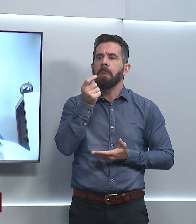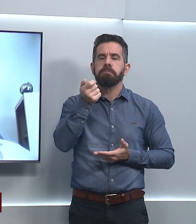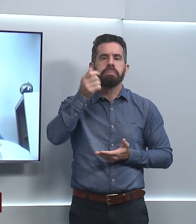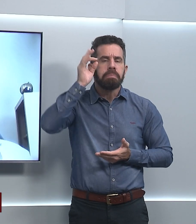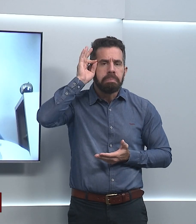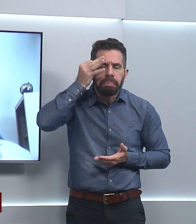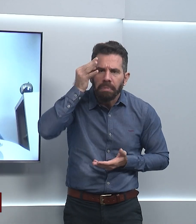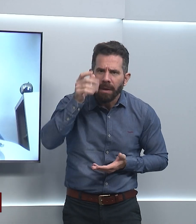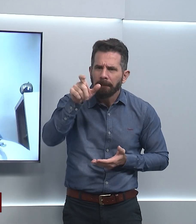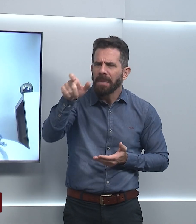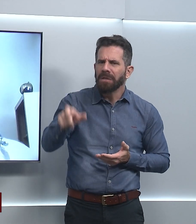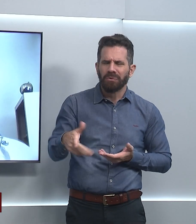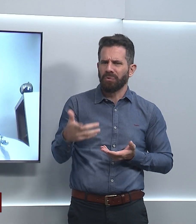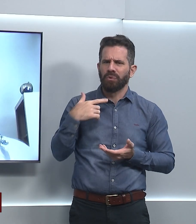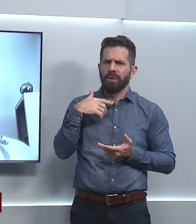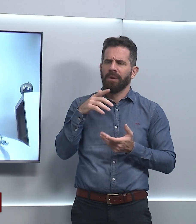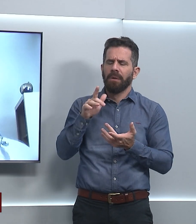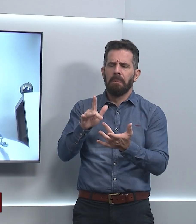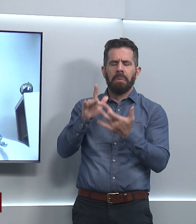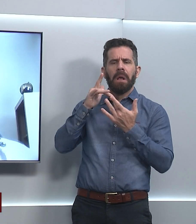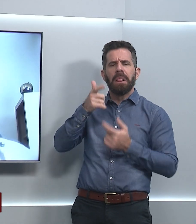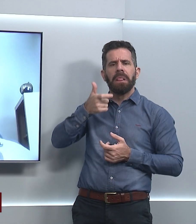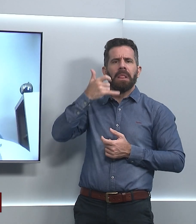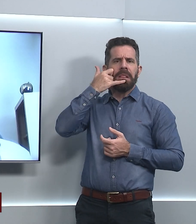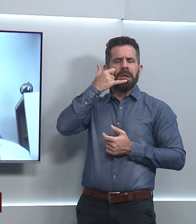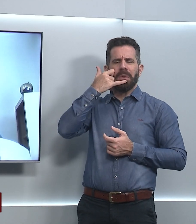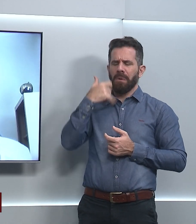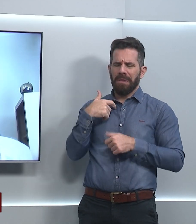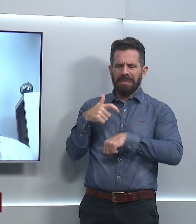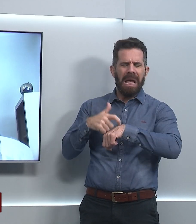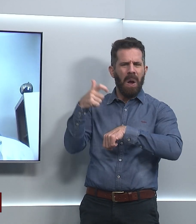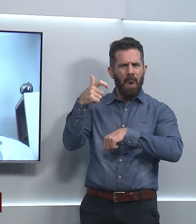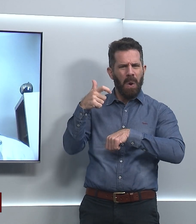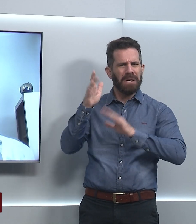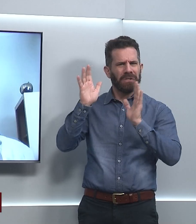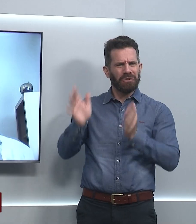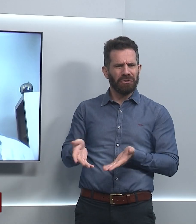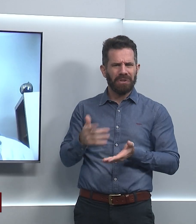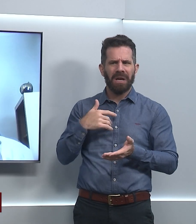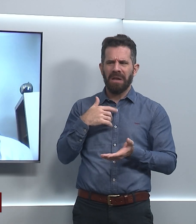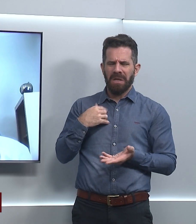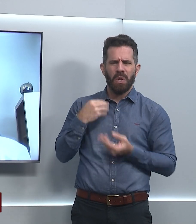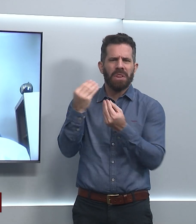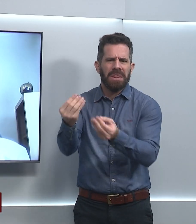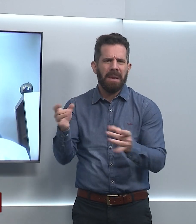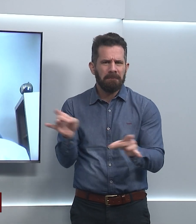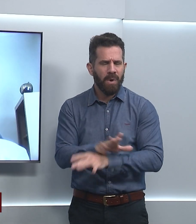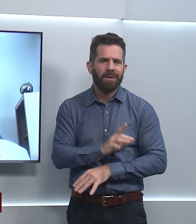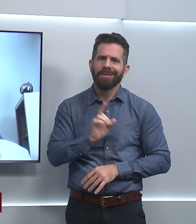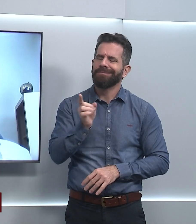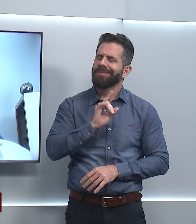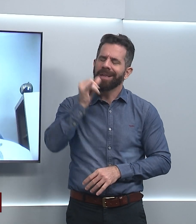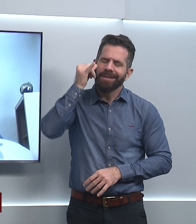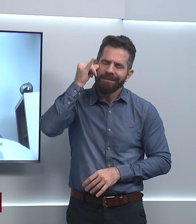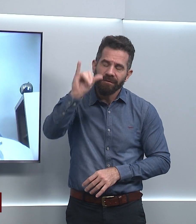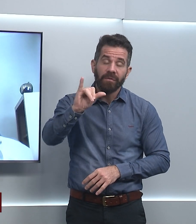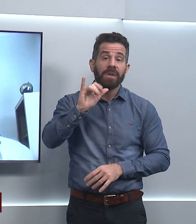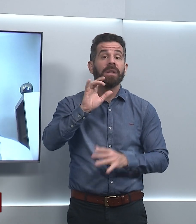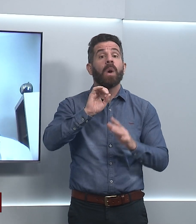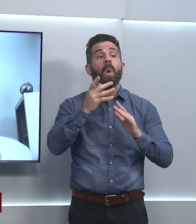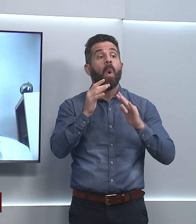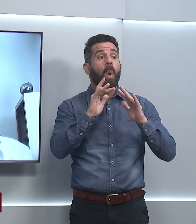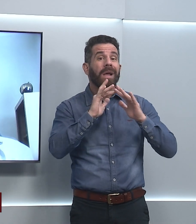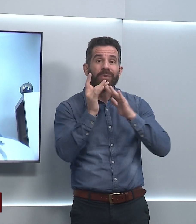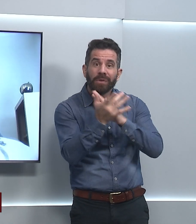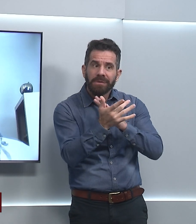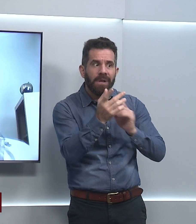rapidamente naquele contato que ele tem, seja por telefone, seja por rede social. Quando isso acontecer, que ele procure